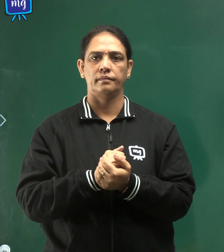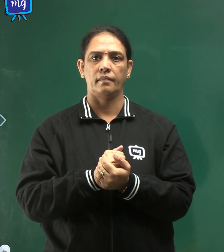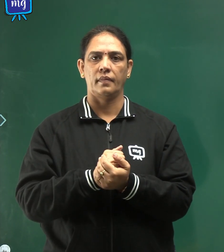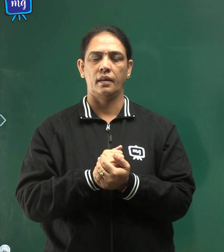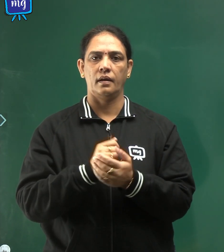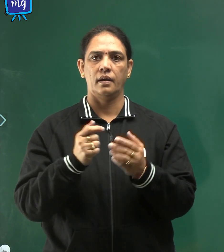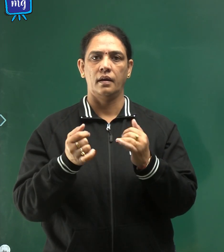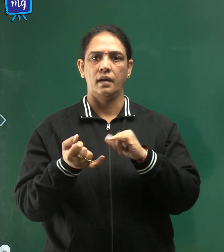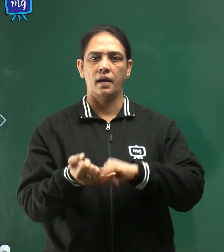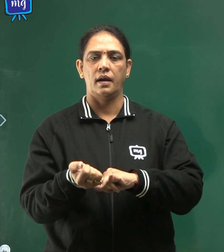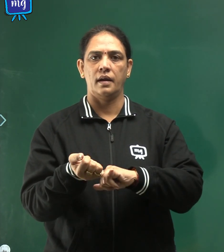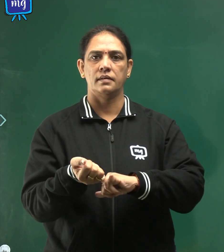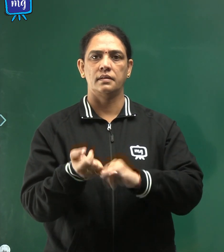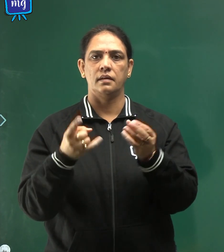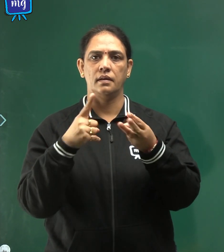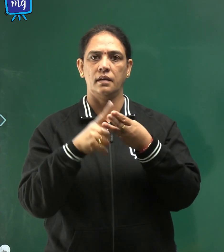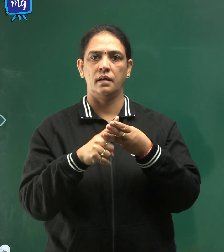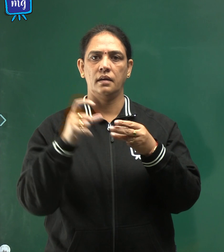त्रिज्य खंडों को भी